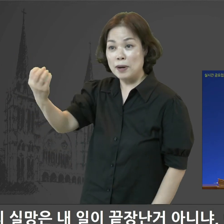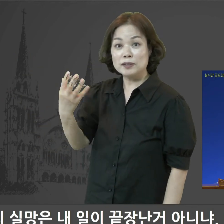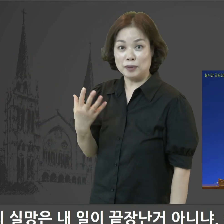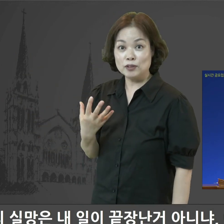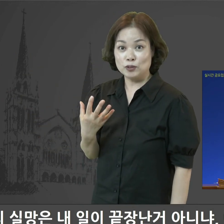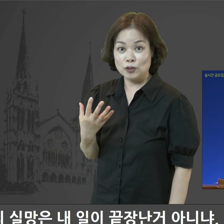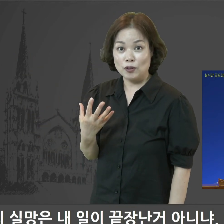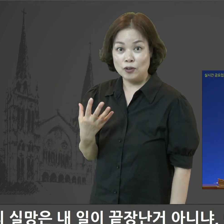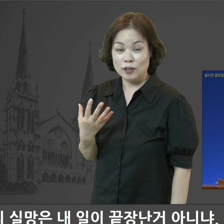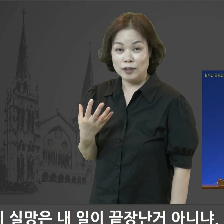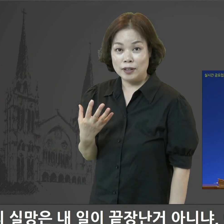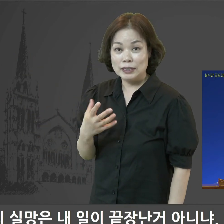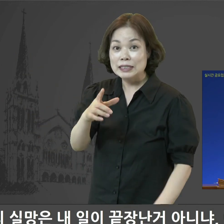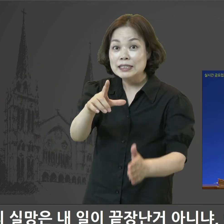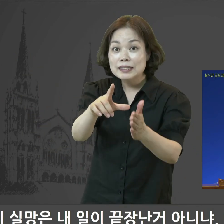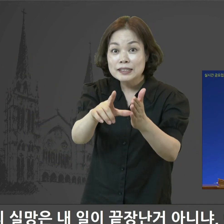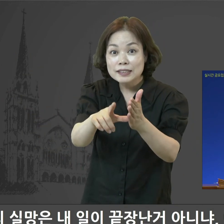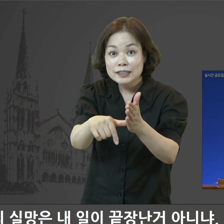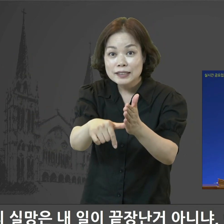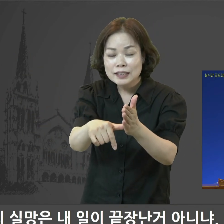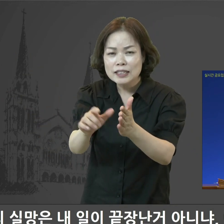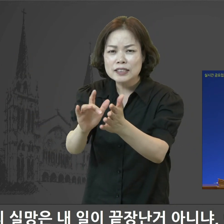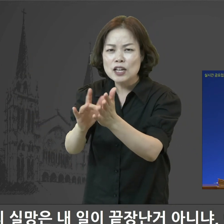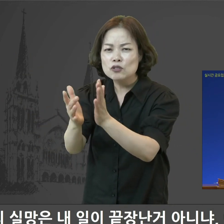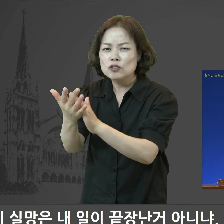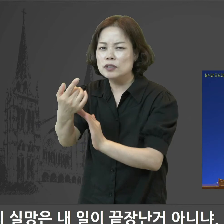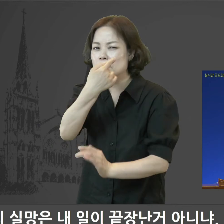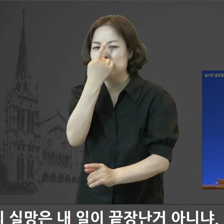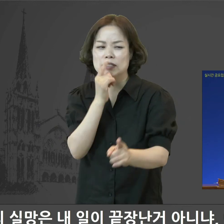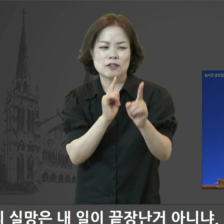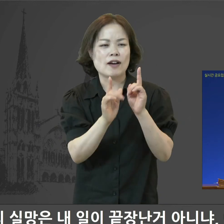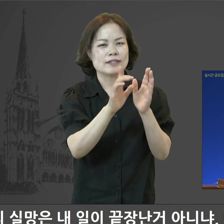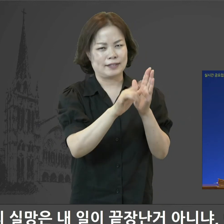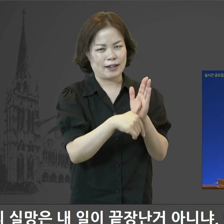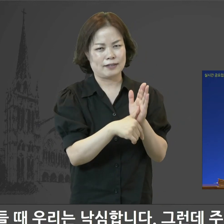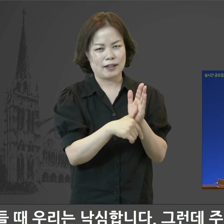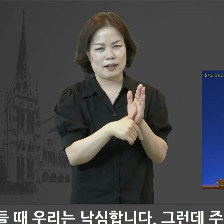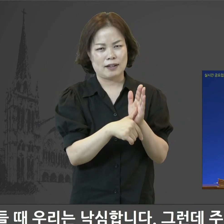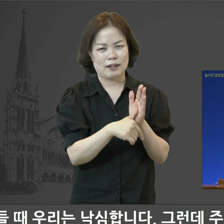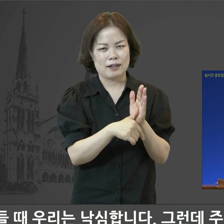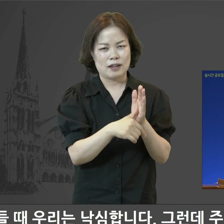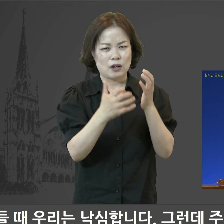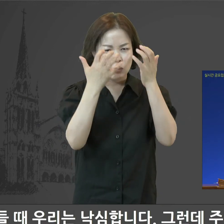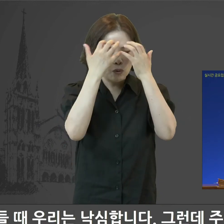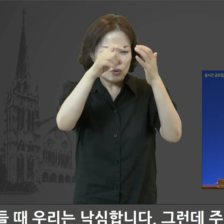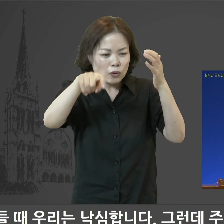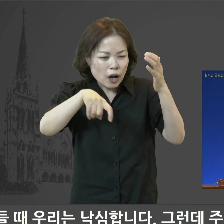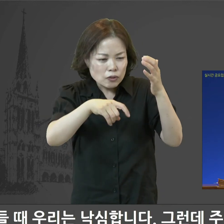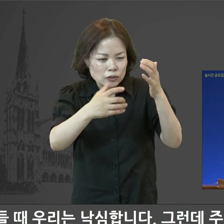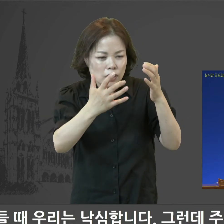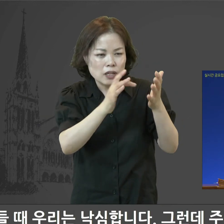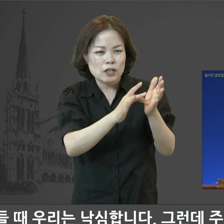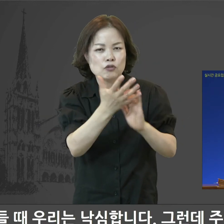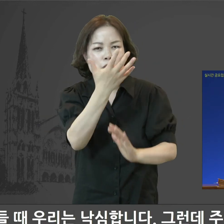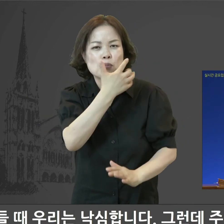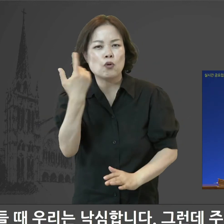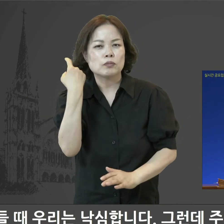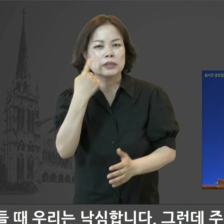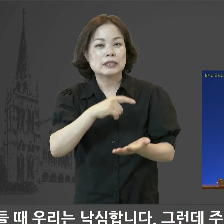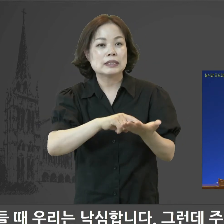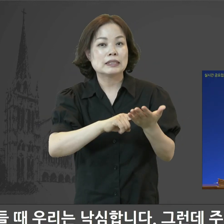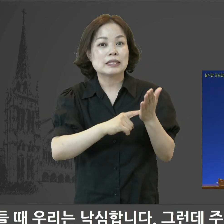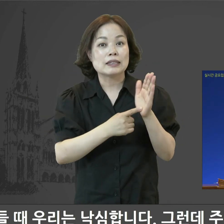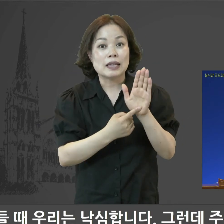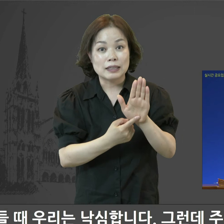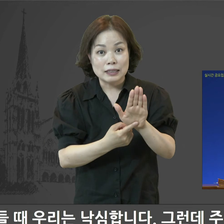거예요. 그 시간이 예수님을 증거할 시간이다. 그 시간이 예수님의 증거가 나타나는 시간이다. 그럴